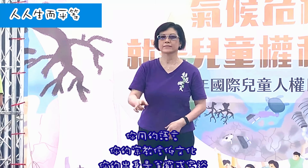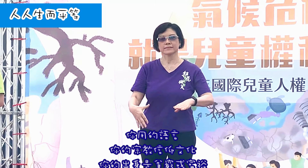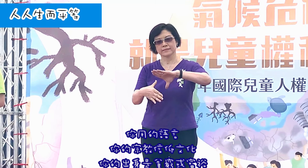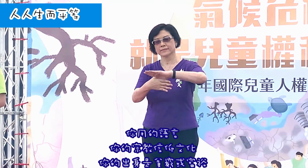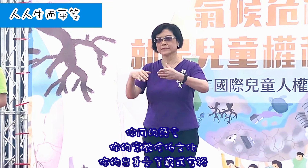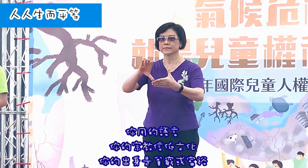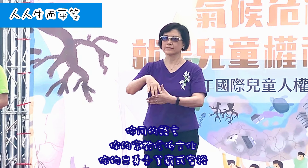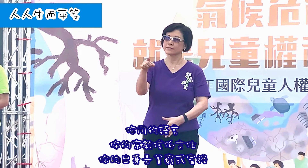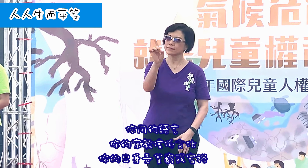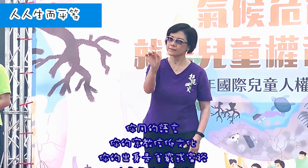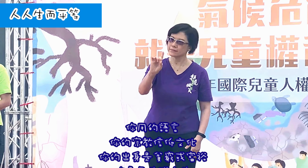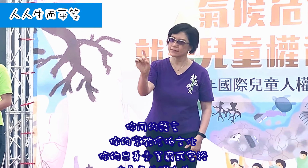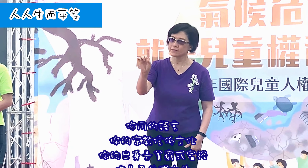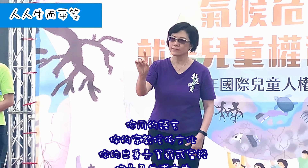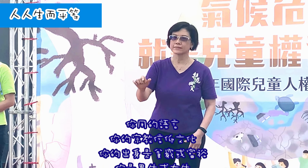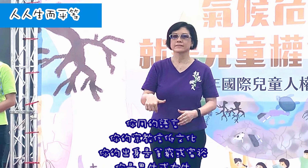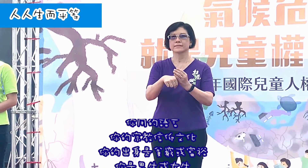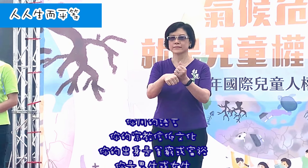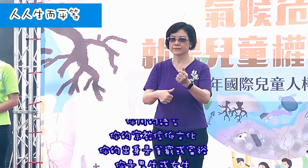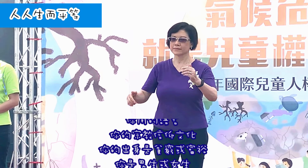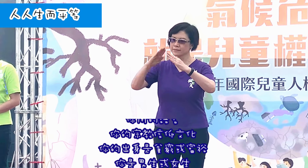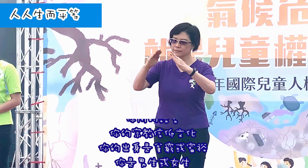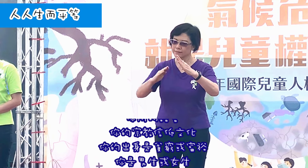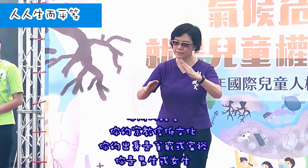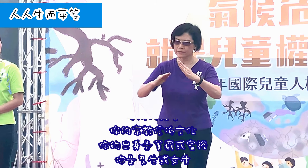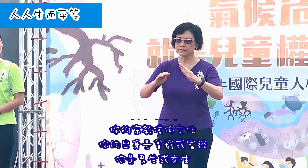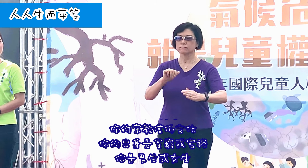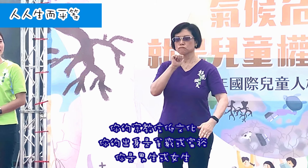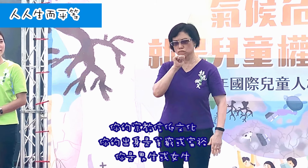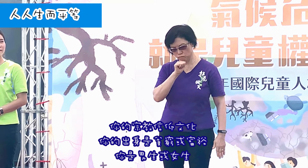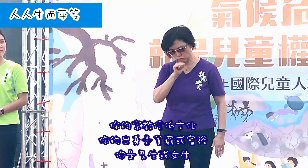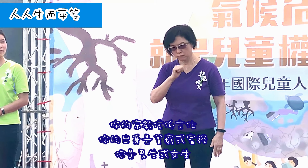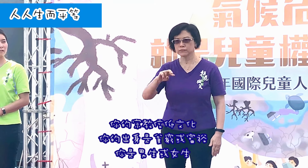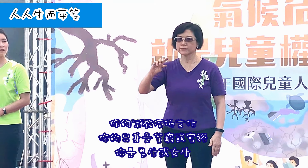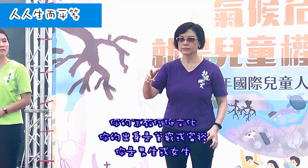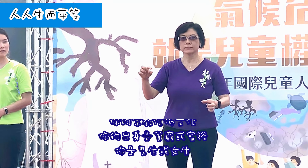文化、你的出生是贫穷或富裕，